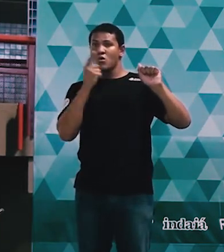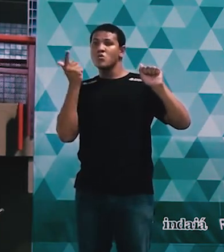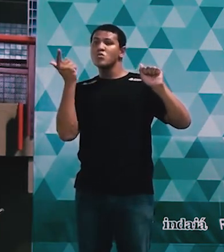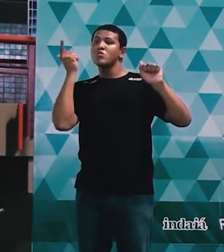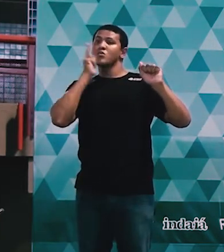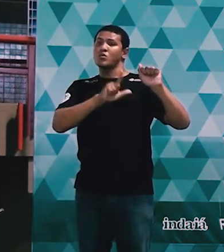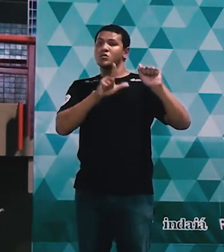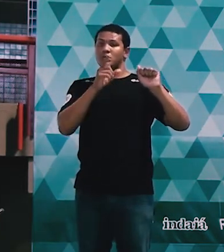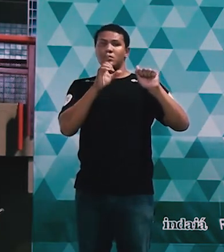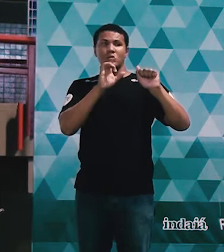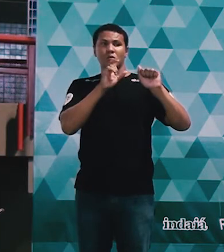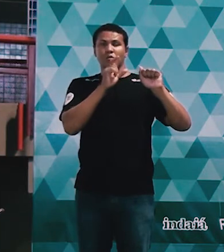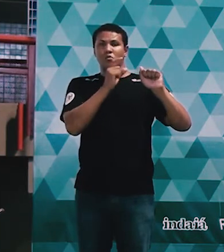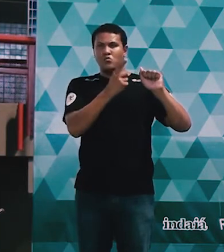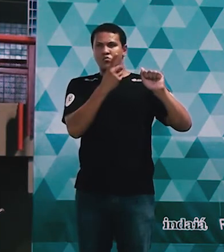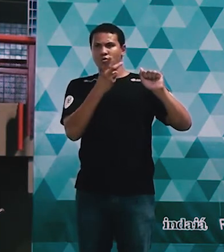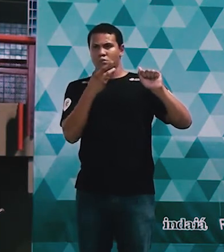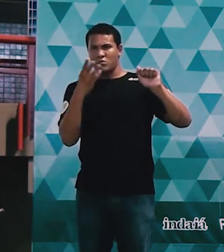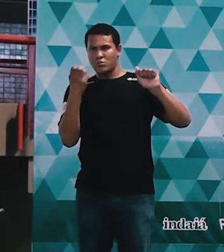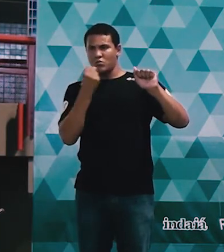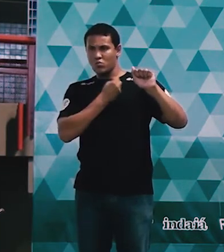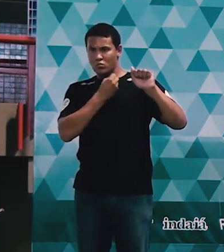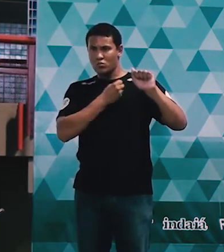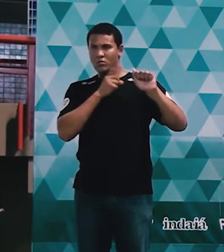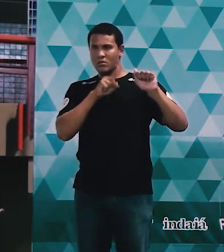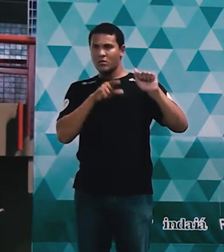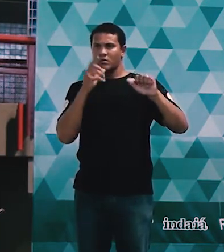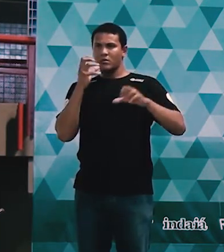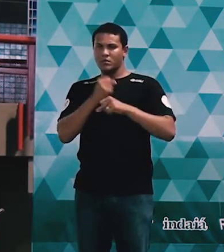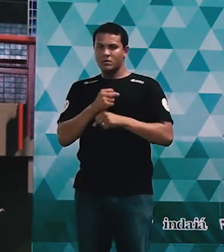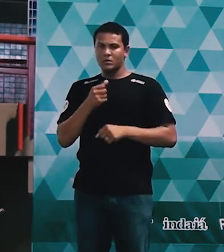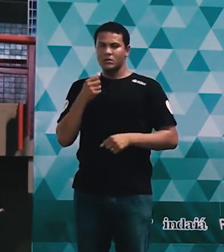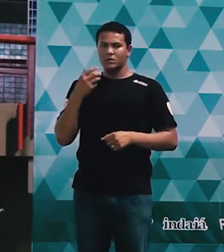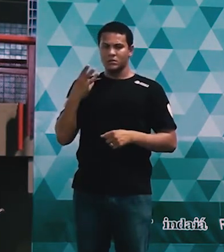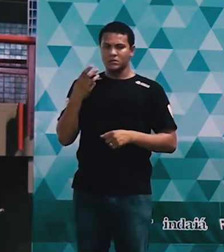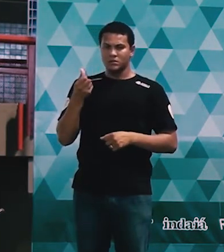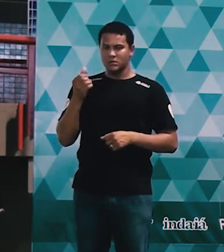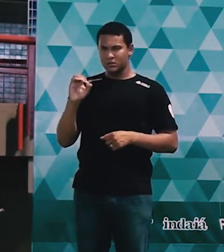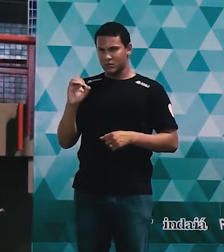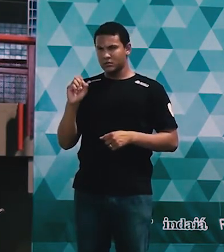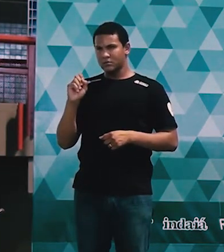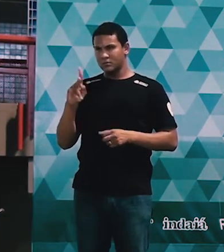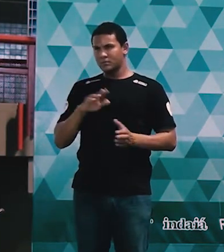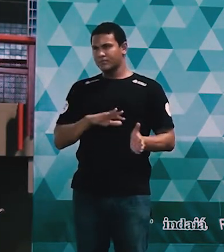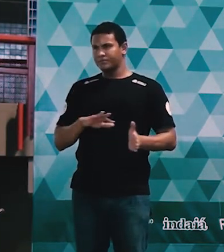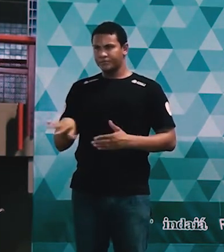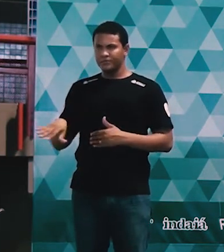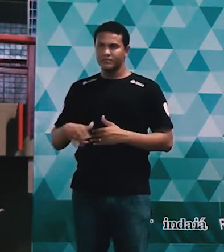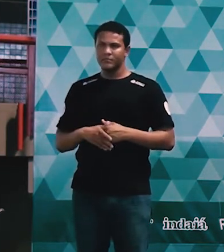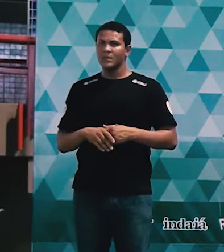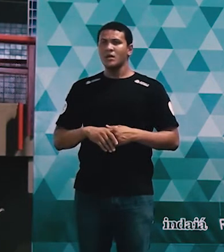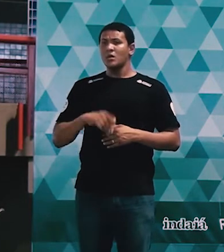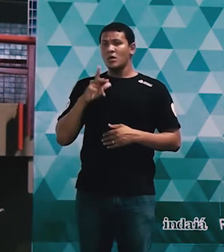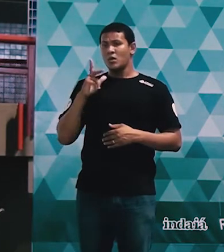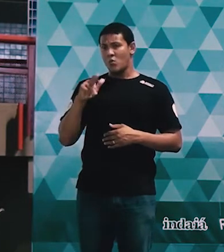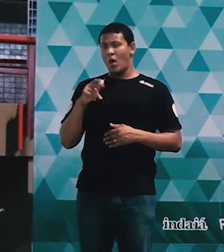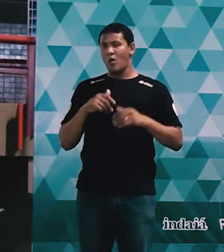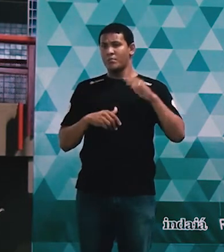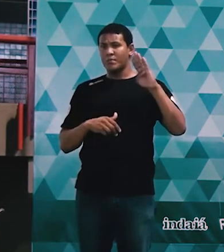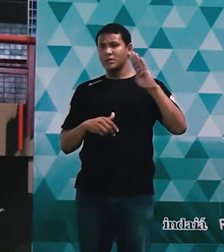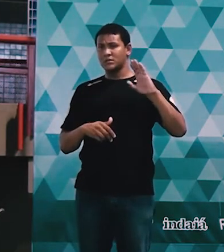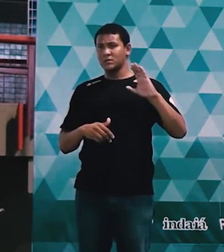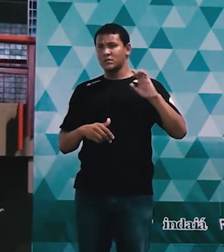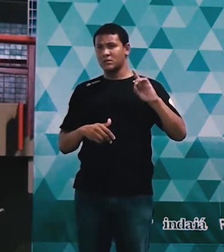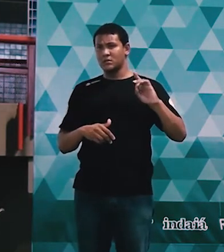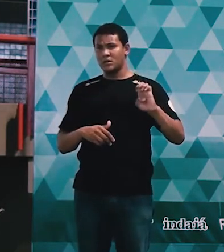primeiras notas para o primeiro. O que é que eu vou fazer agora? Vou fazer a mesma coisa para o candidato B, para o C, para o D e para o E. Lembrando